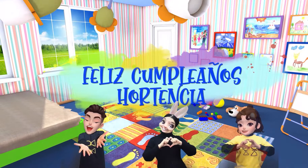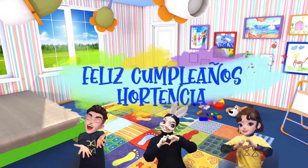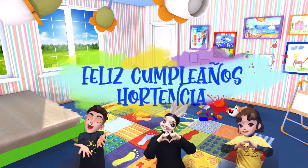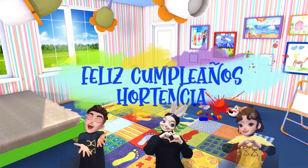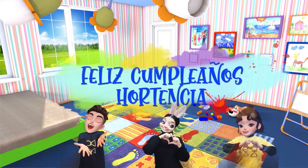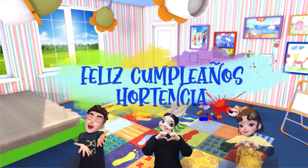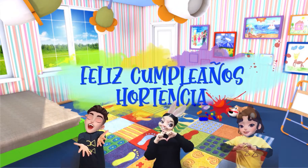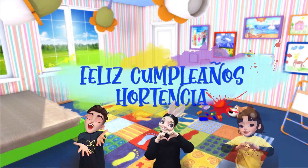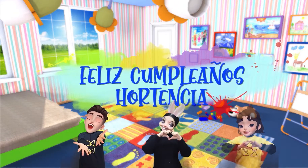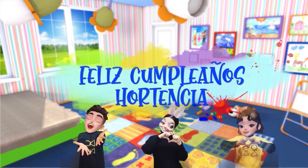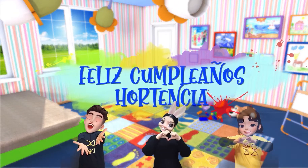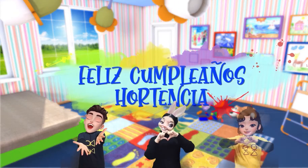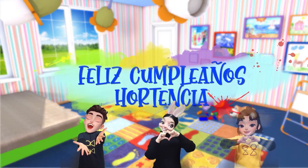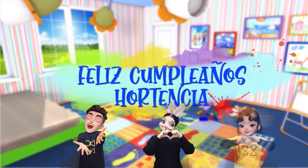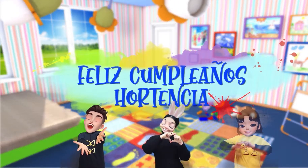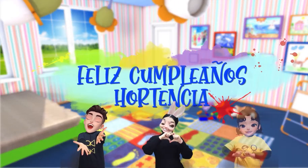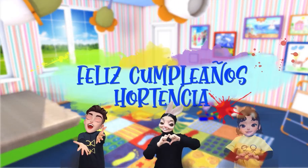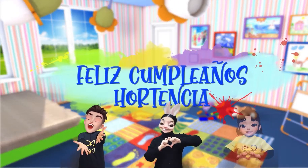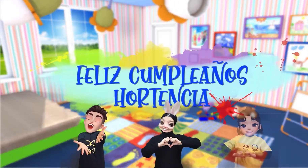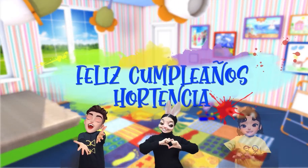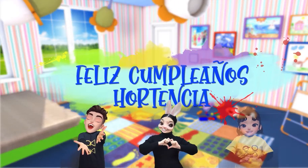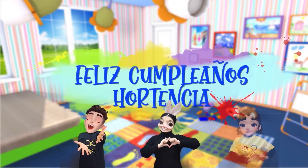por precio